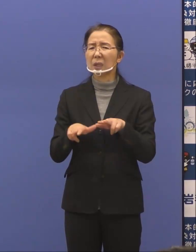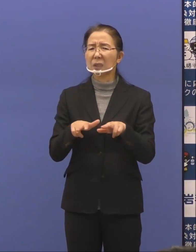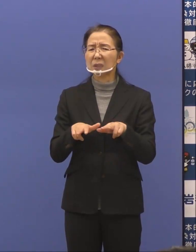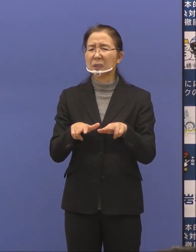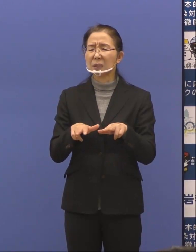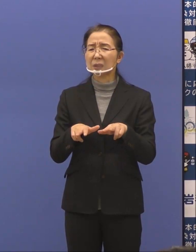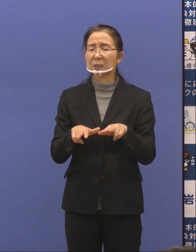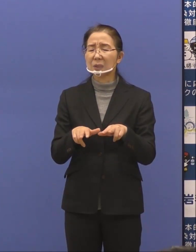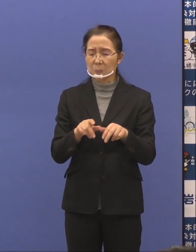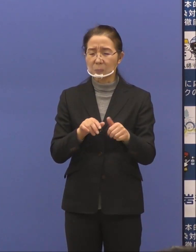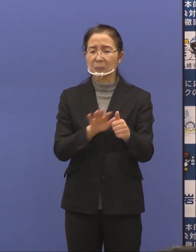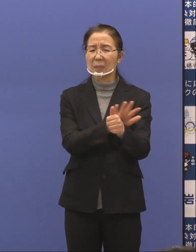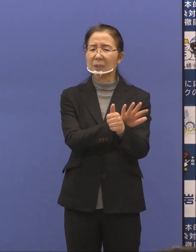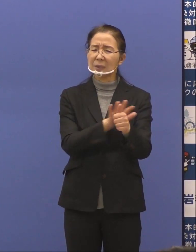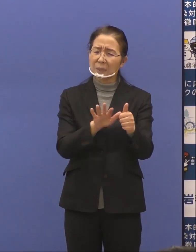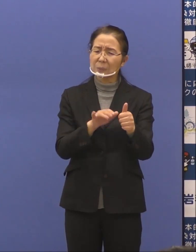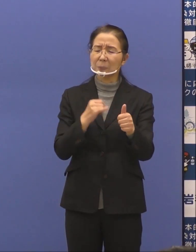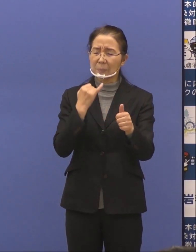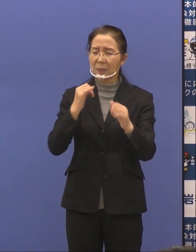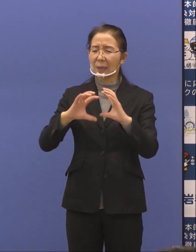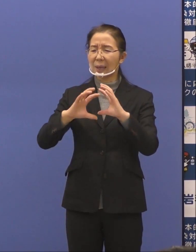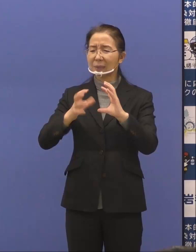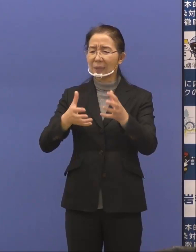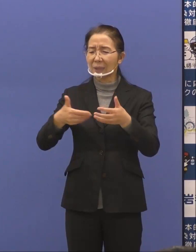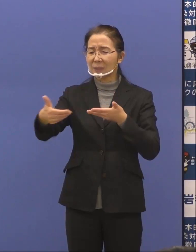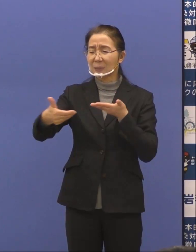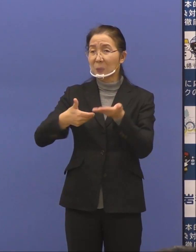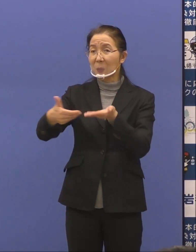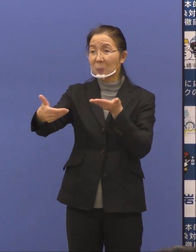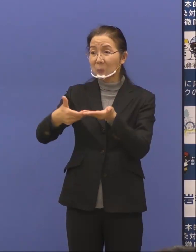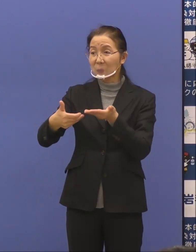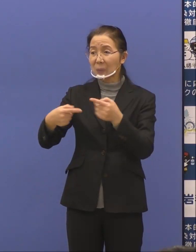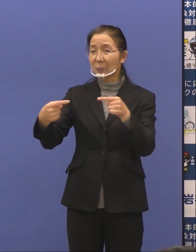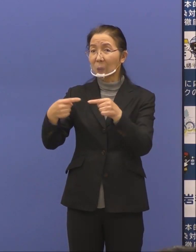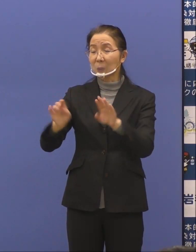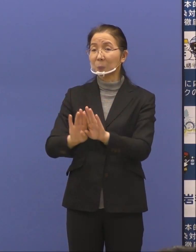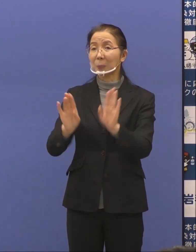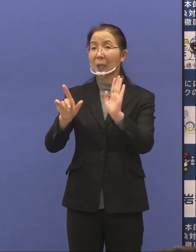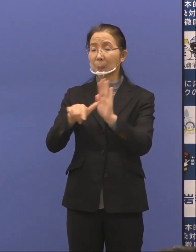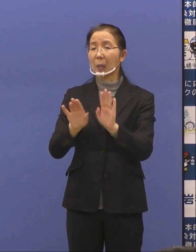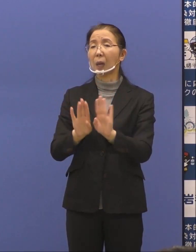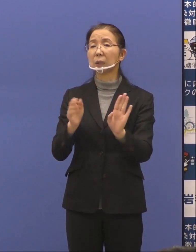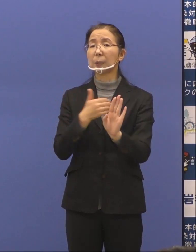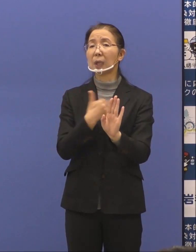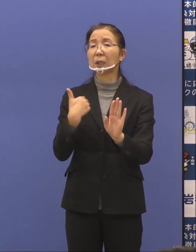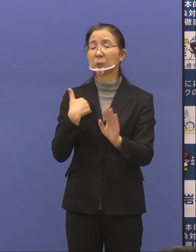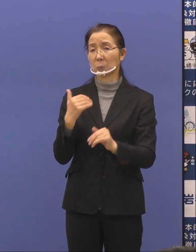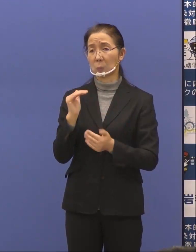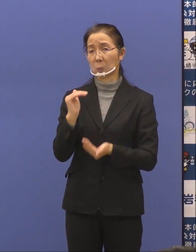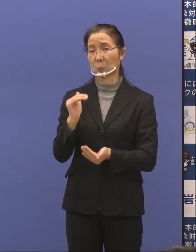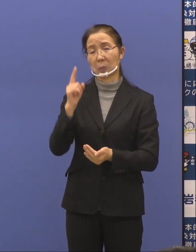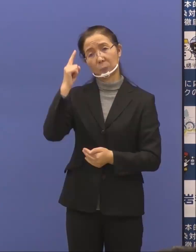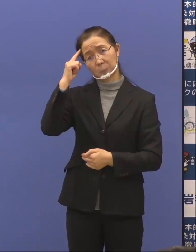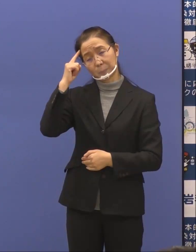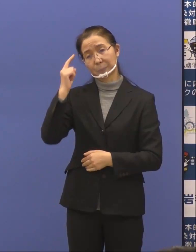議とかでまあそう決めて外交交渉を始めて、相手もいいよって言えばすぐにでもこう始められるんじゃないかと思います